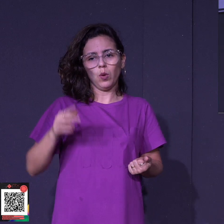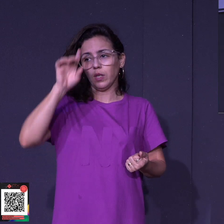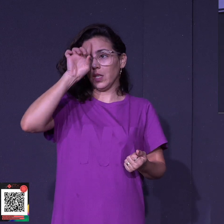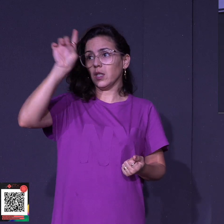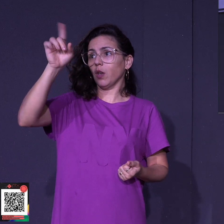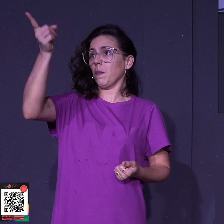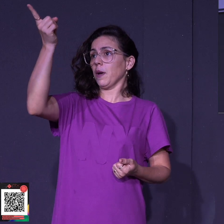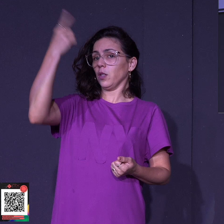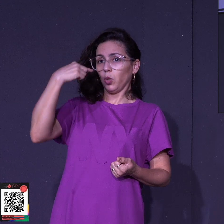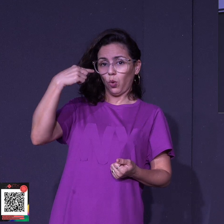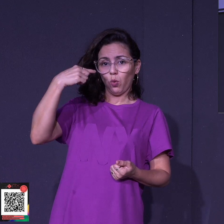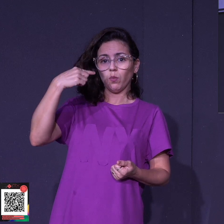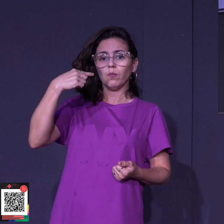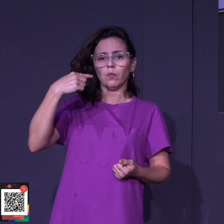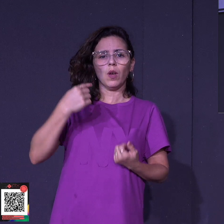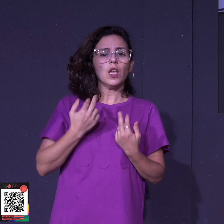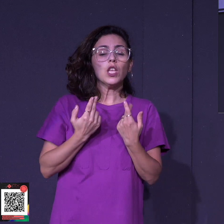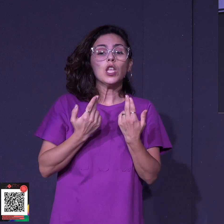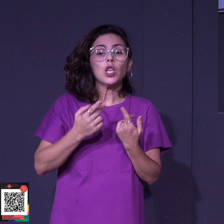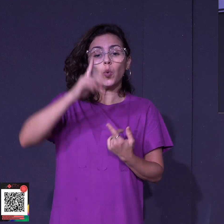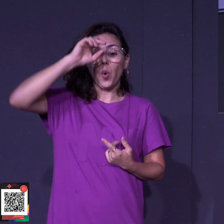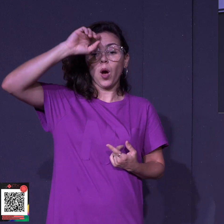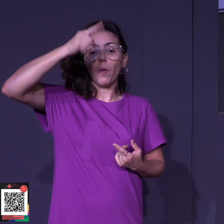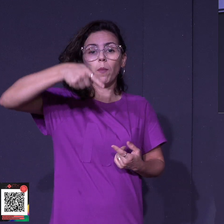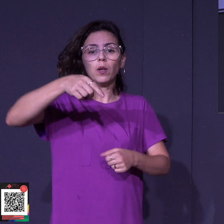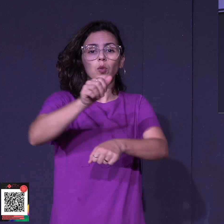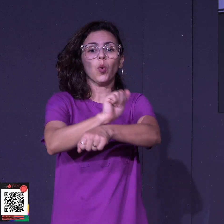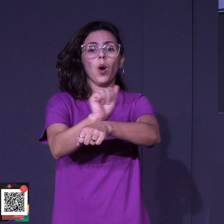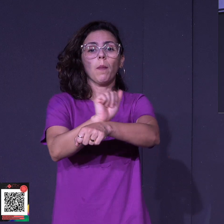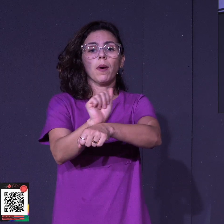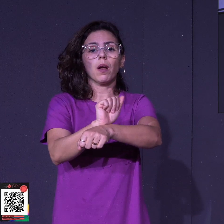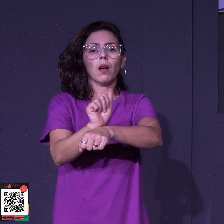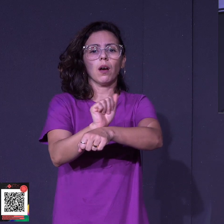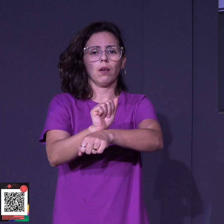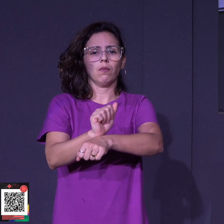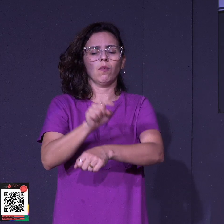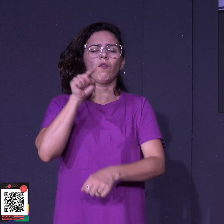quê? Ser tu uma bênção.